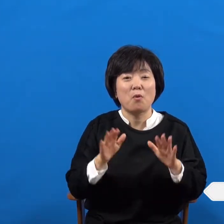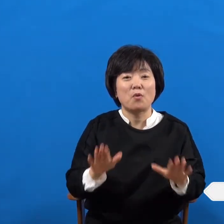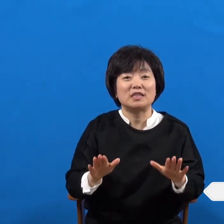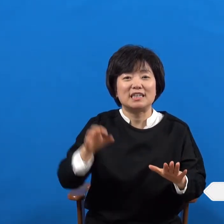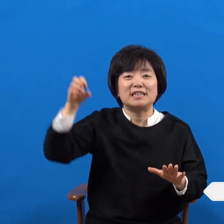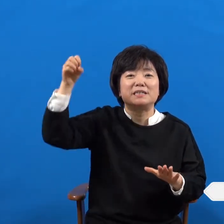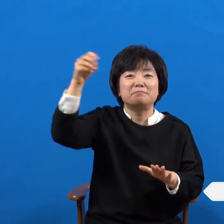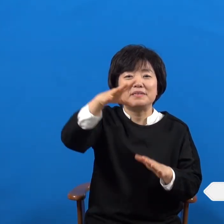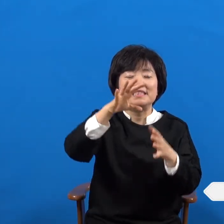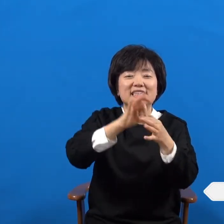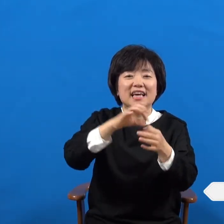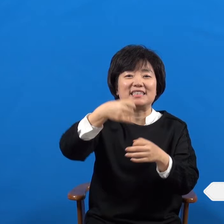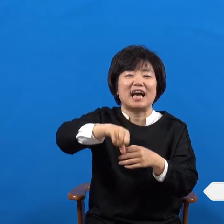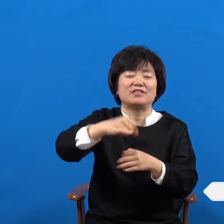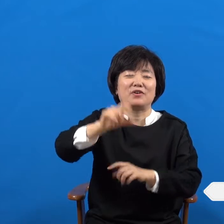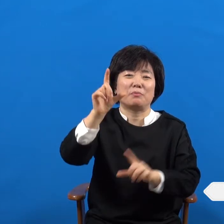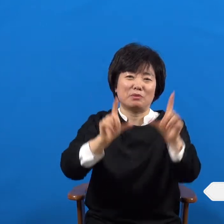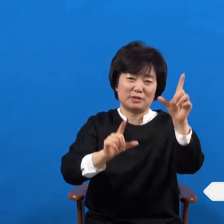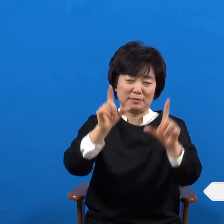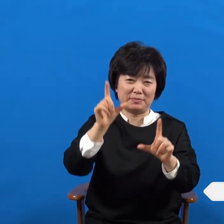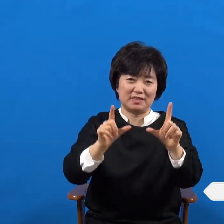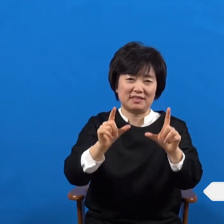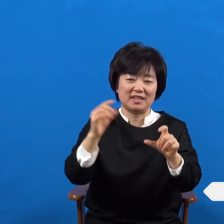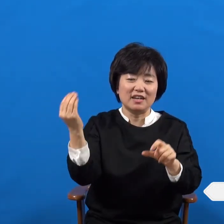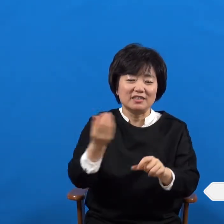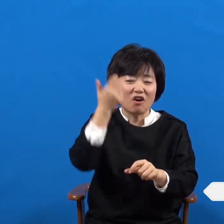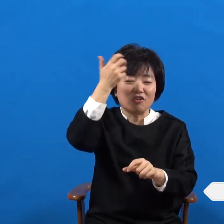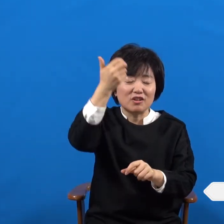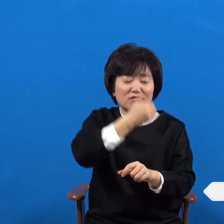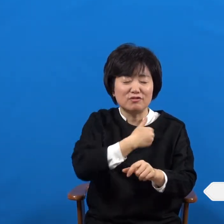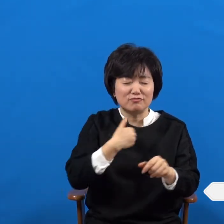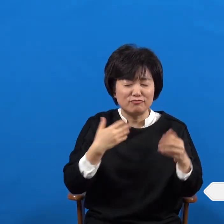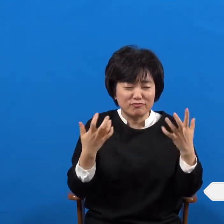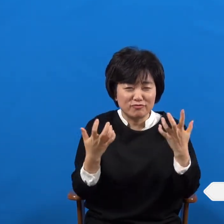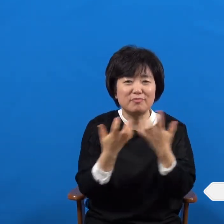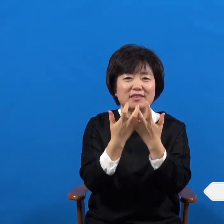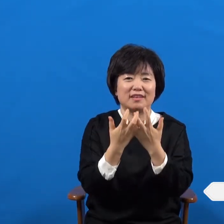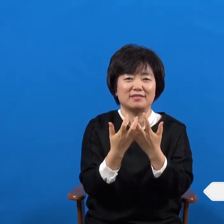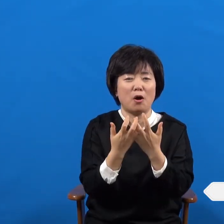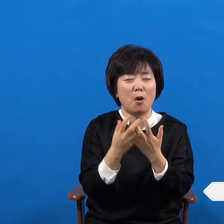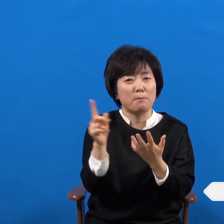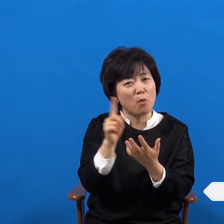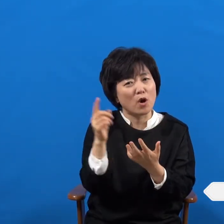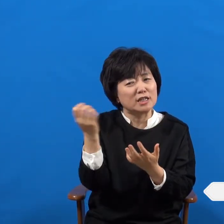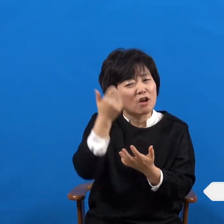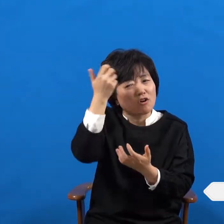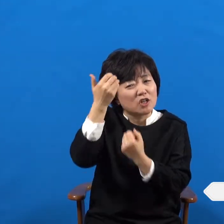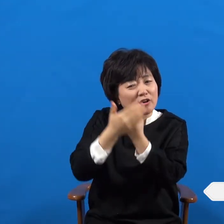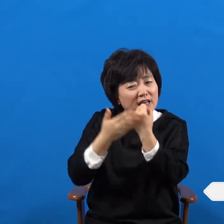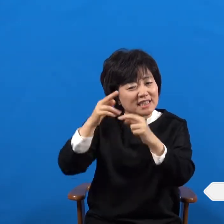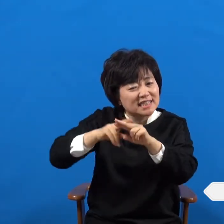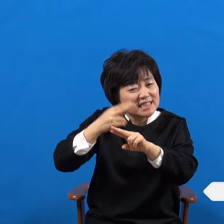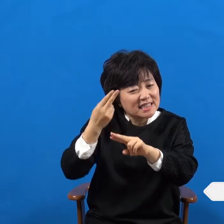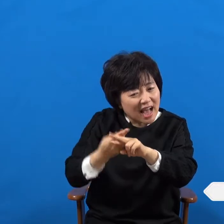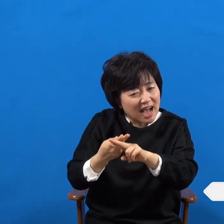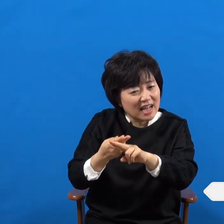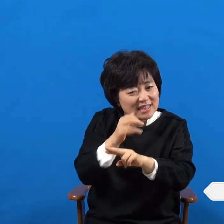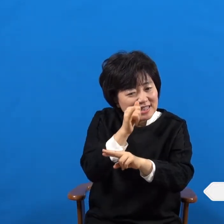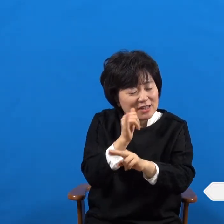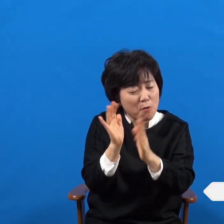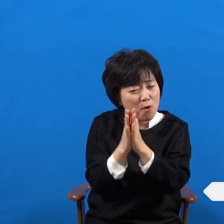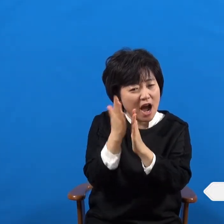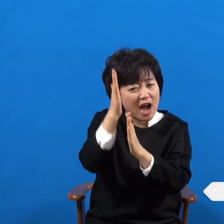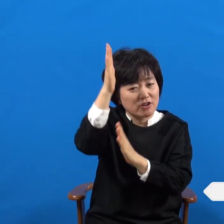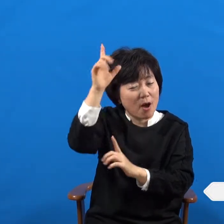오늘 빛의 자녀의 모습은 성령으로 충만해서 뭔가 성령의 은사가 나는 화려한